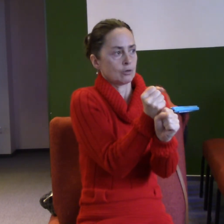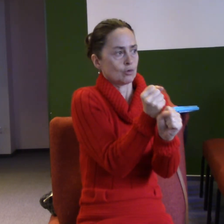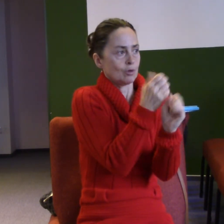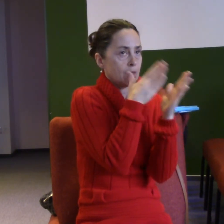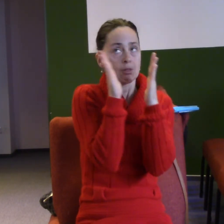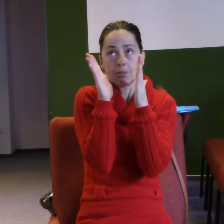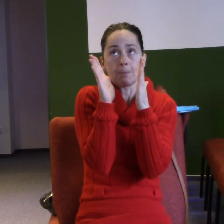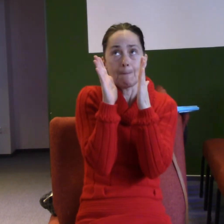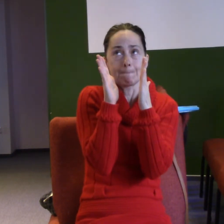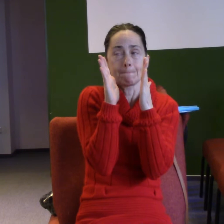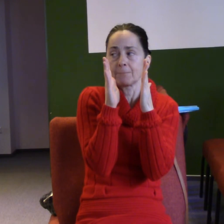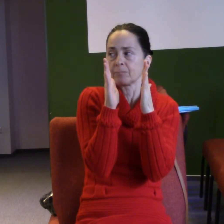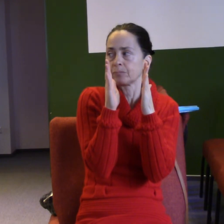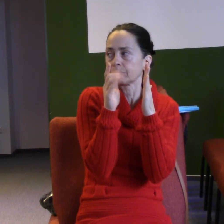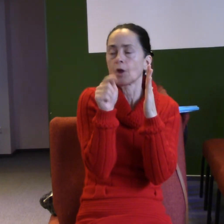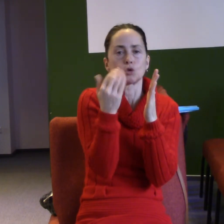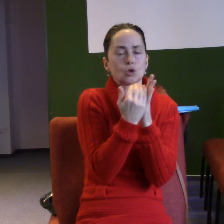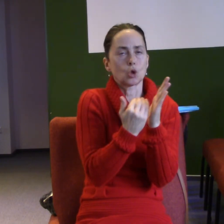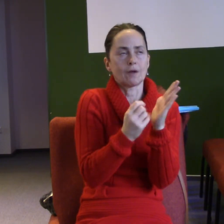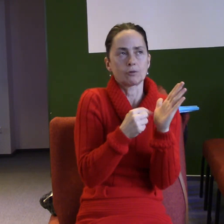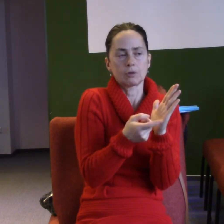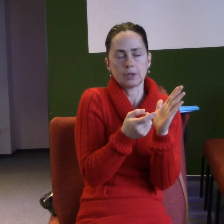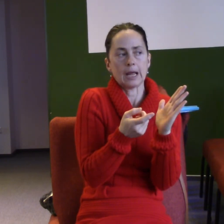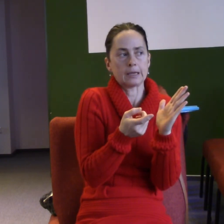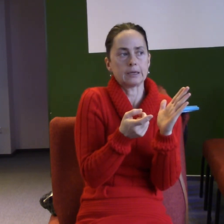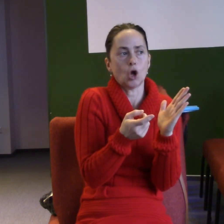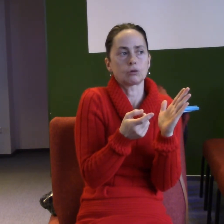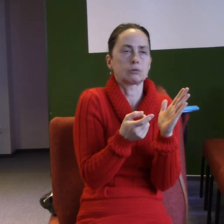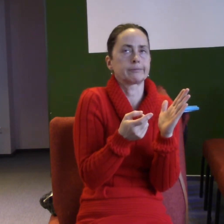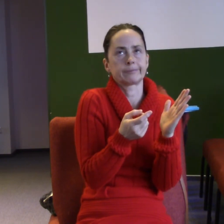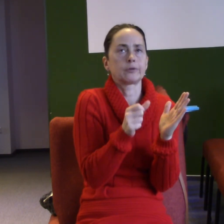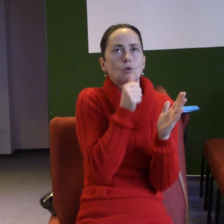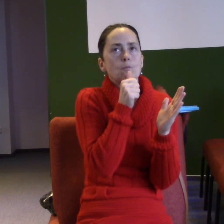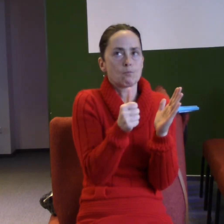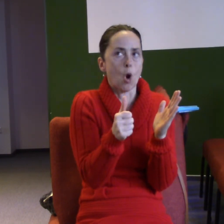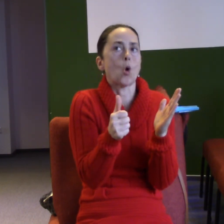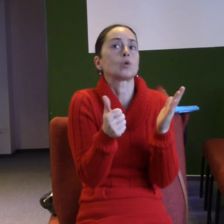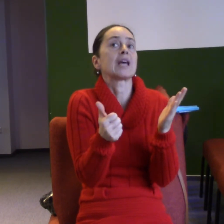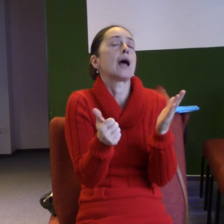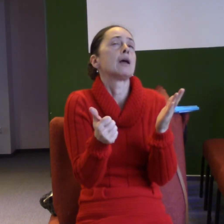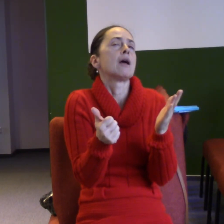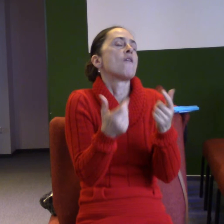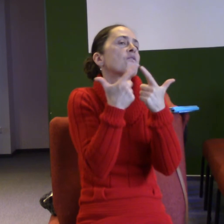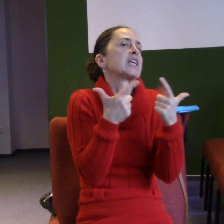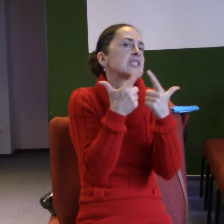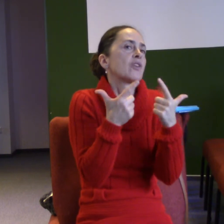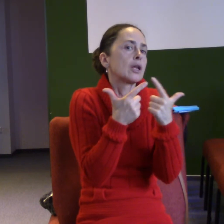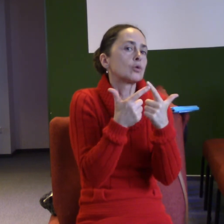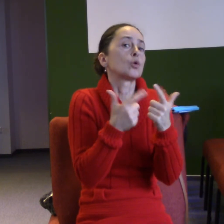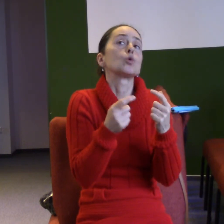na Ježíše, to prosím vás není návod, to jenom jakoby snaha popisu něčeho, kdy počítáme s tím, že Bůh to myslí vážně, když něco slibuje.